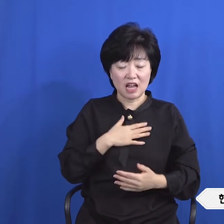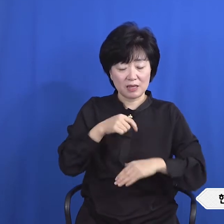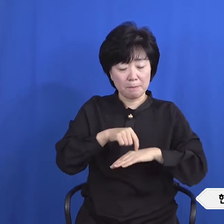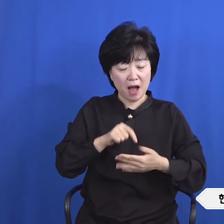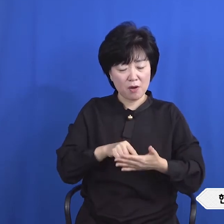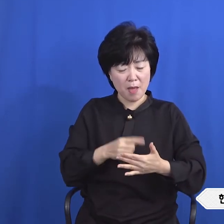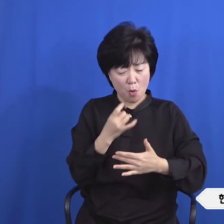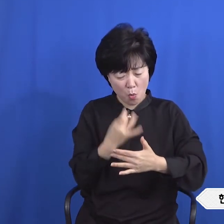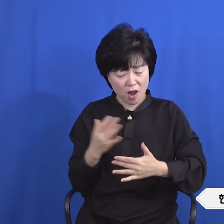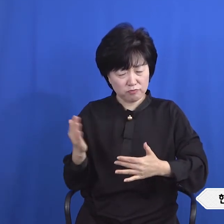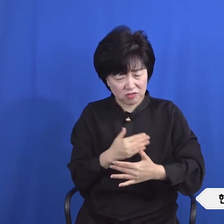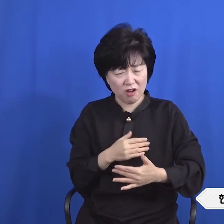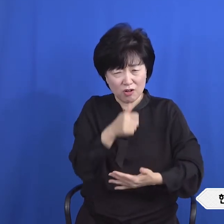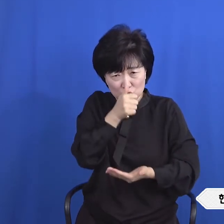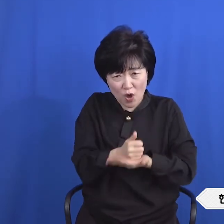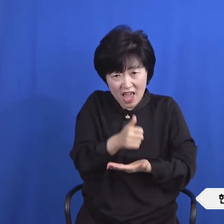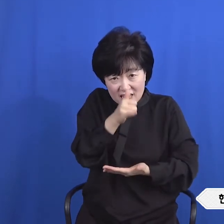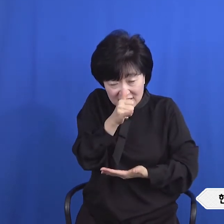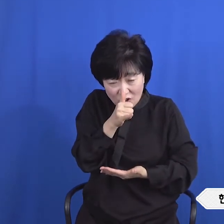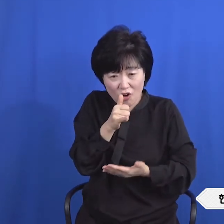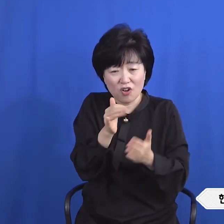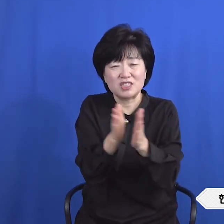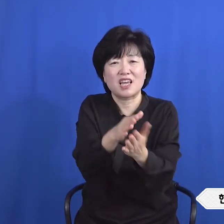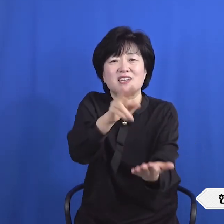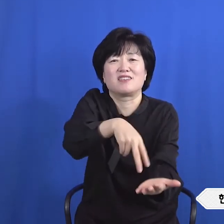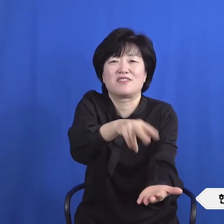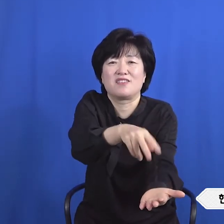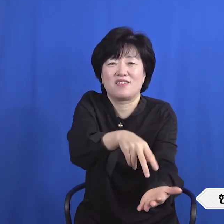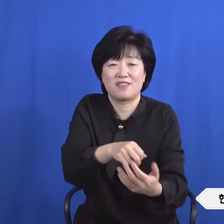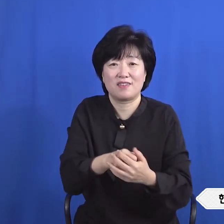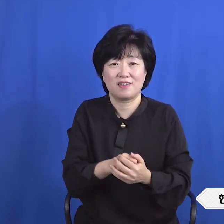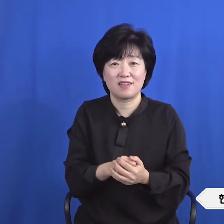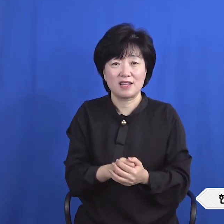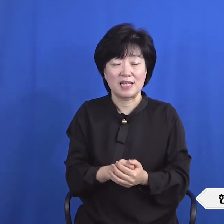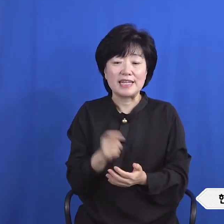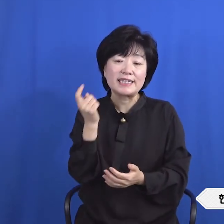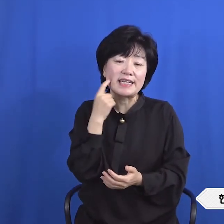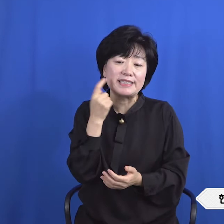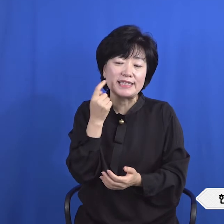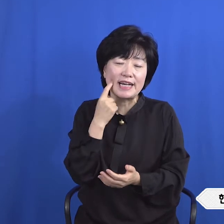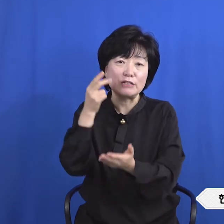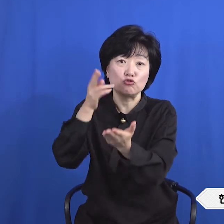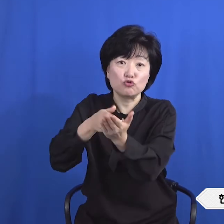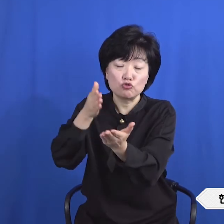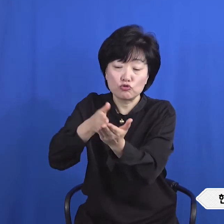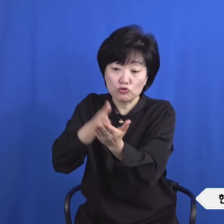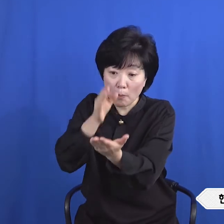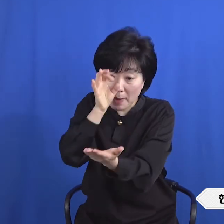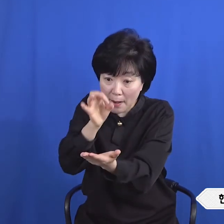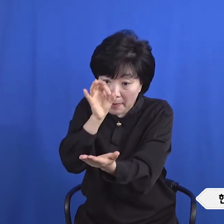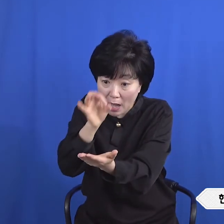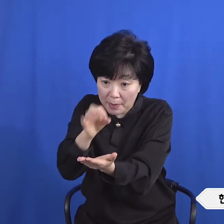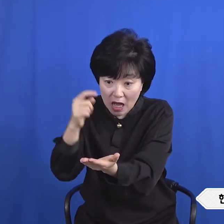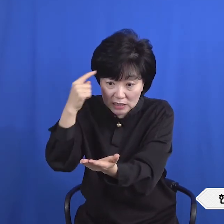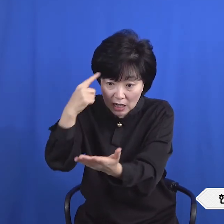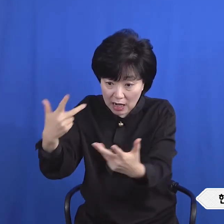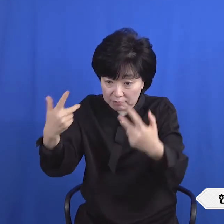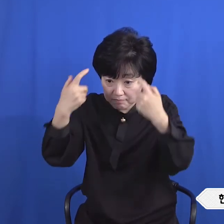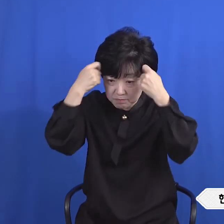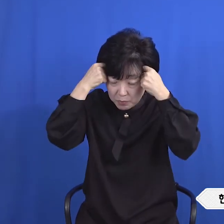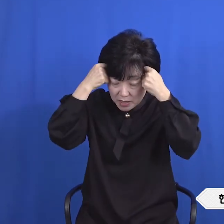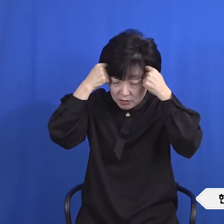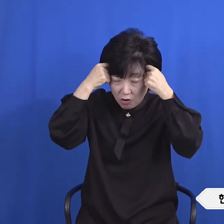있습니다. 가짜 뉴스를 자꾸 봐서 생각이 빼딱해지는 것이 아니라 생각이 빼딱하기 때문에